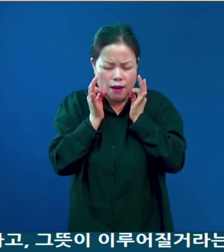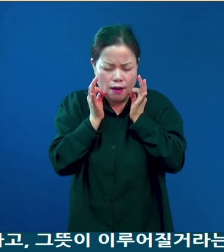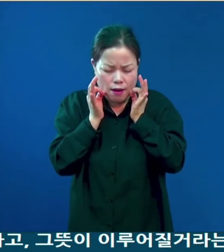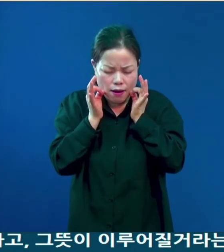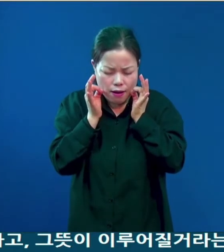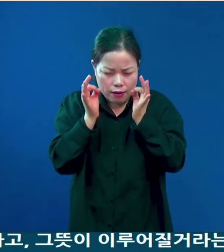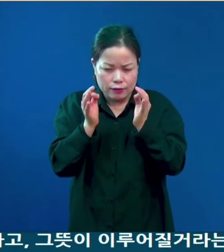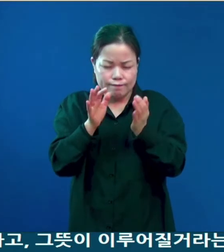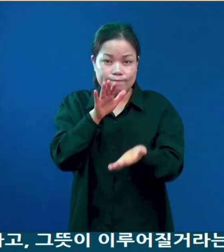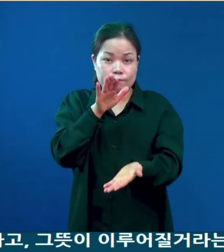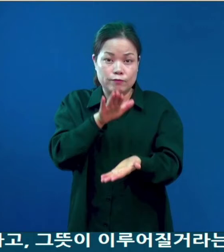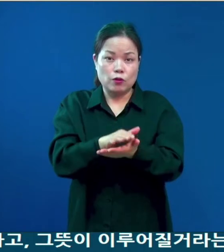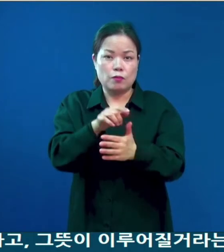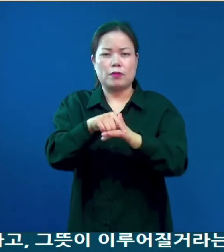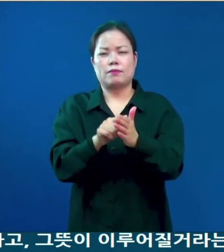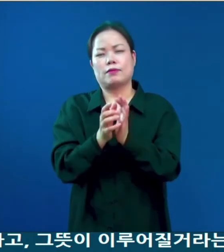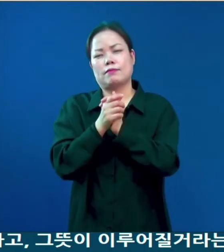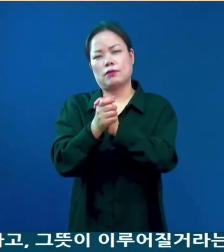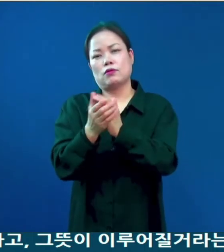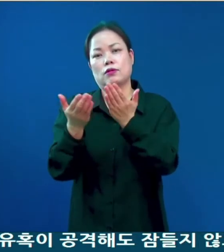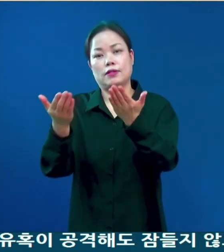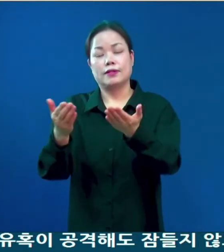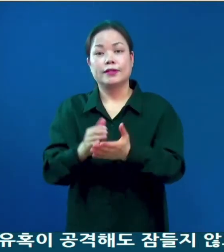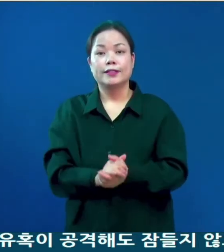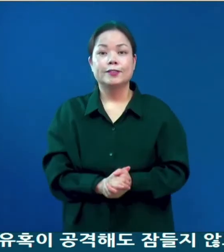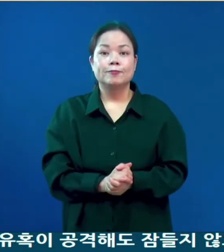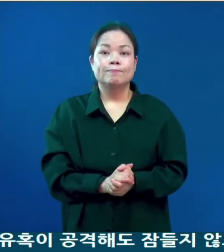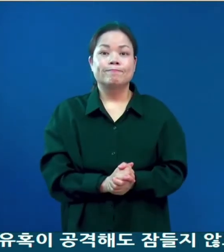이런 열렬함으로 나아가게 된다는 것이에요.